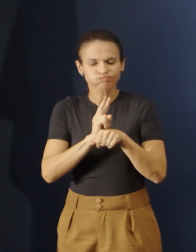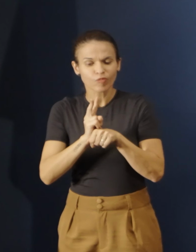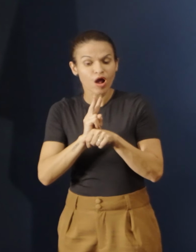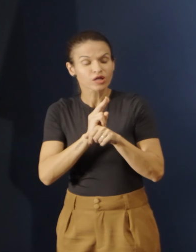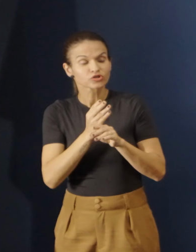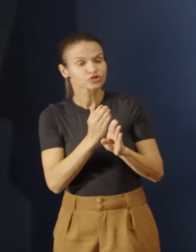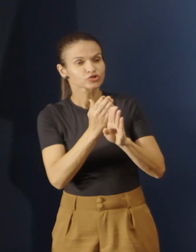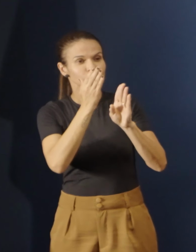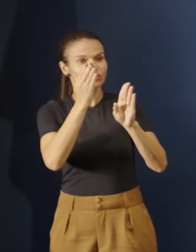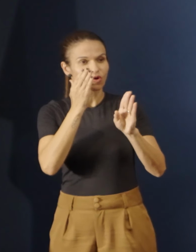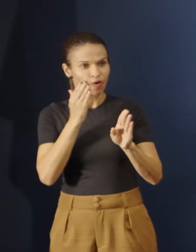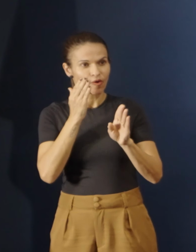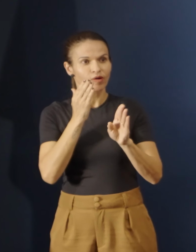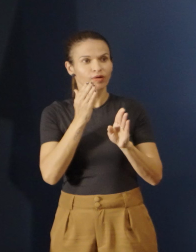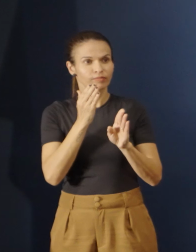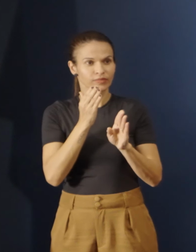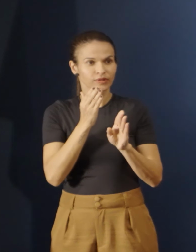descobre